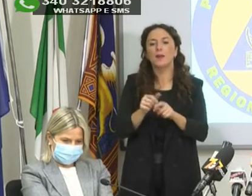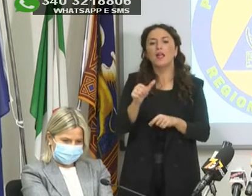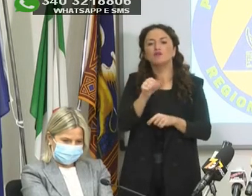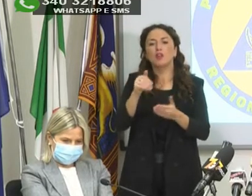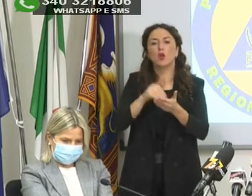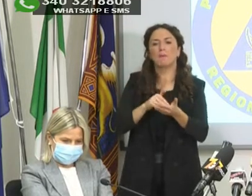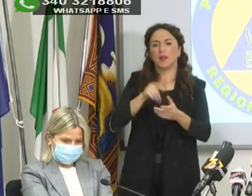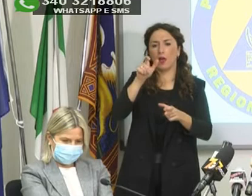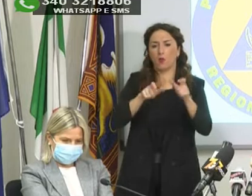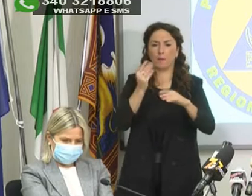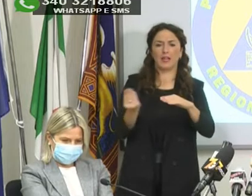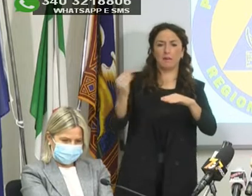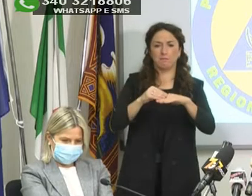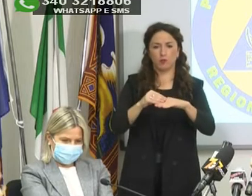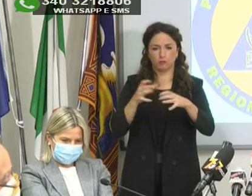in più.